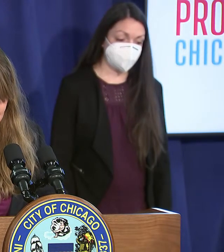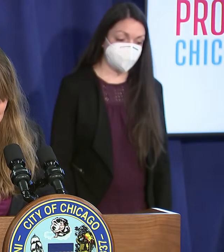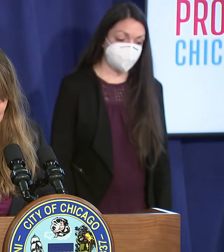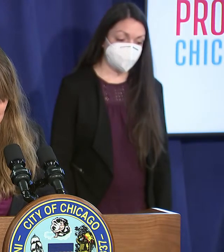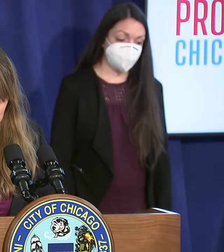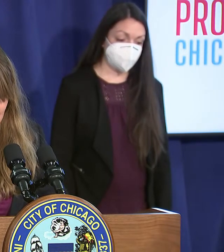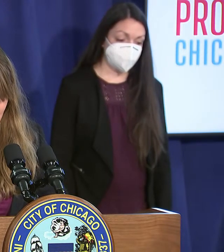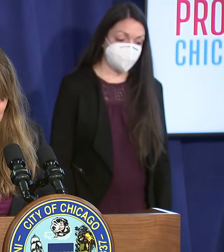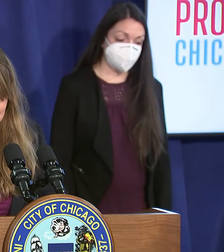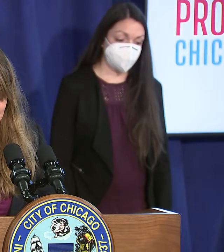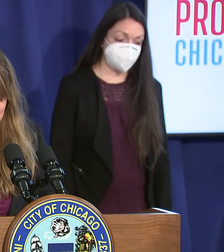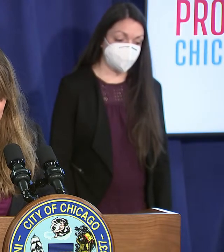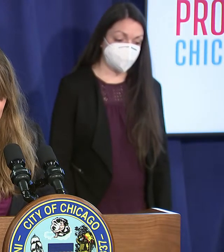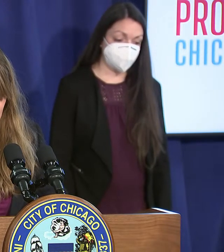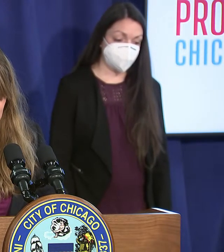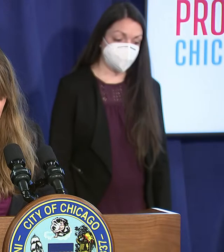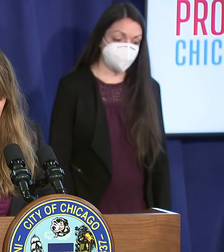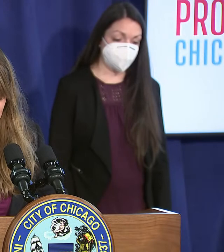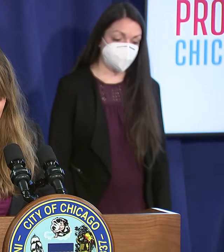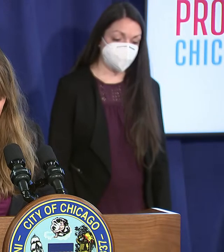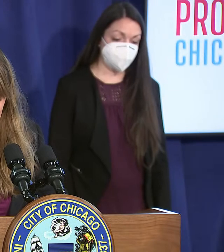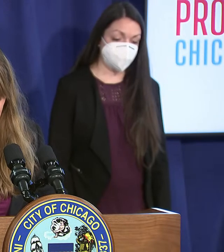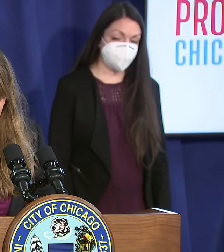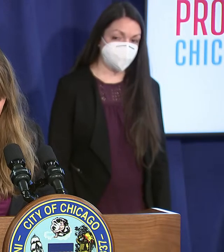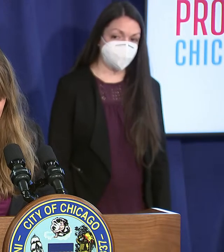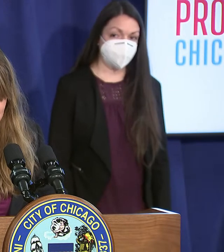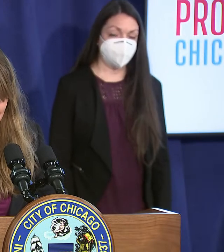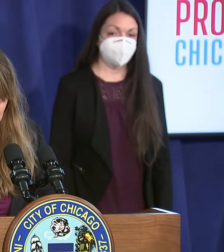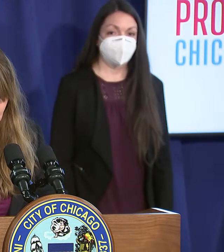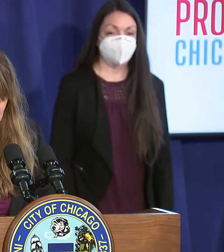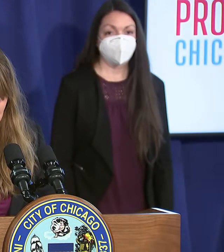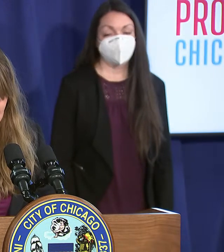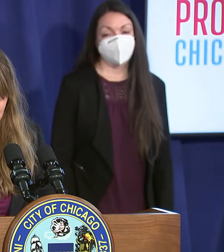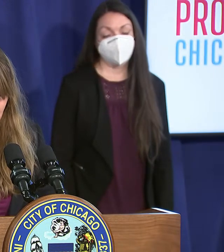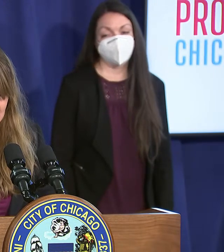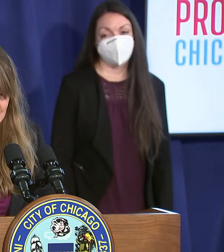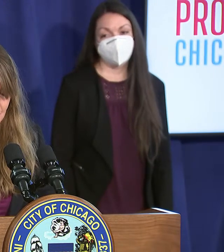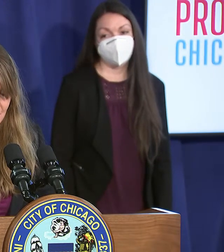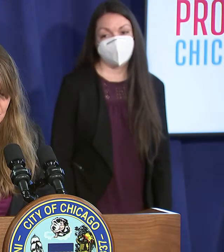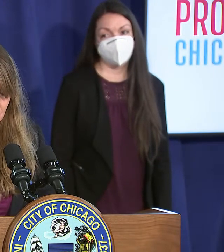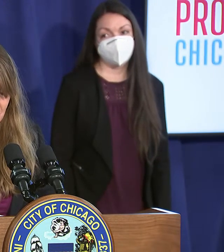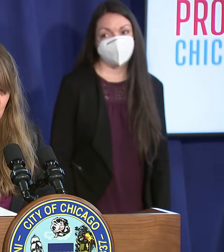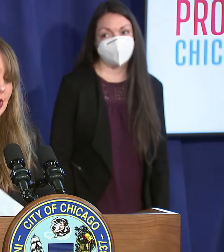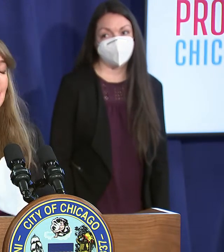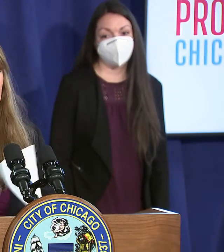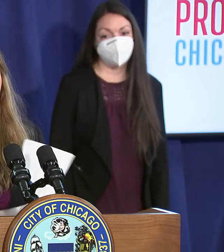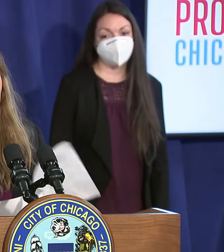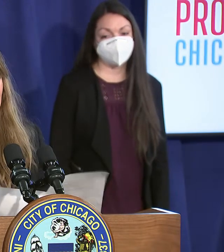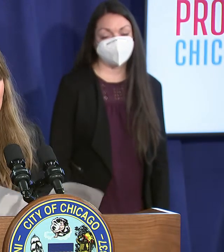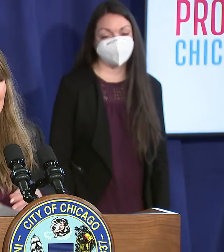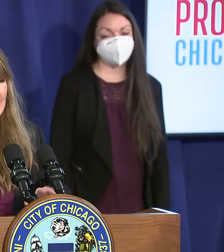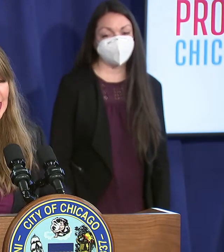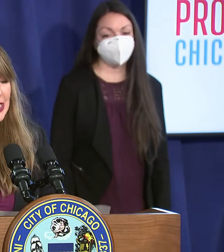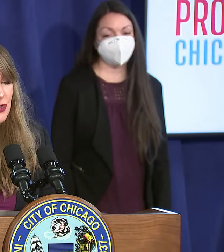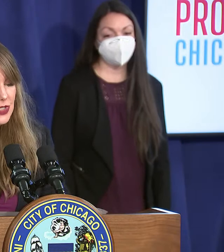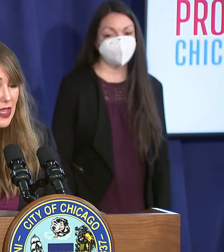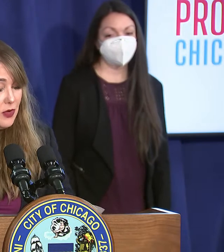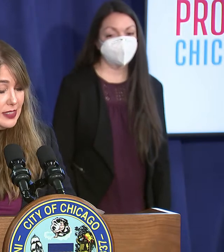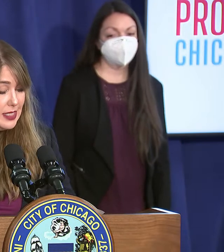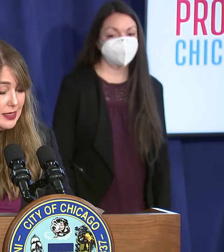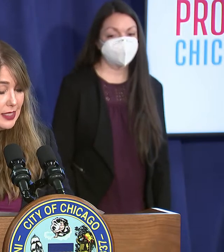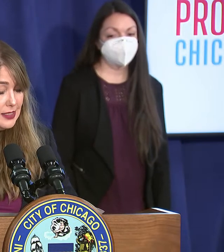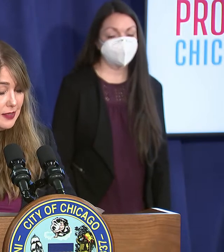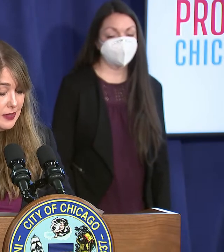vacuna. En Chicago, las tasas de vacunación por edad continúan aumentando y por encima del promedio nacional en